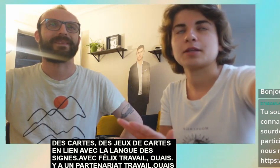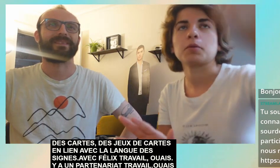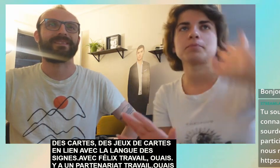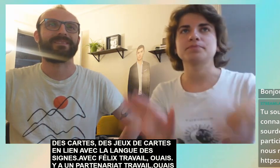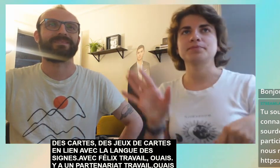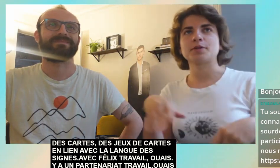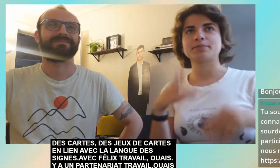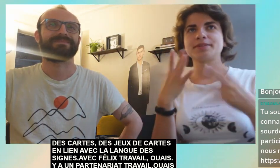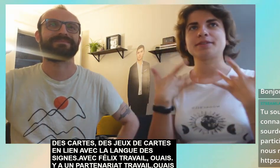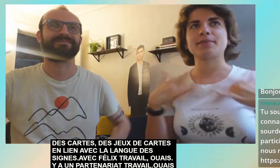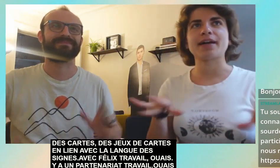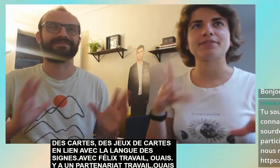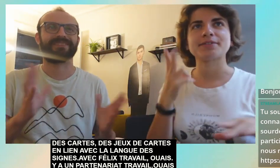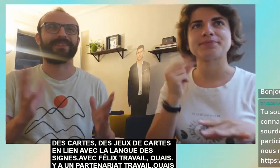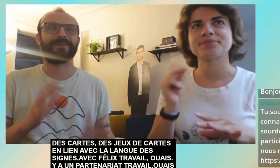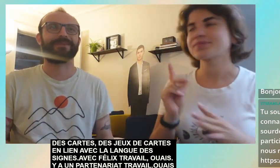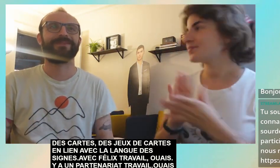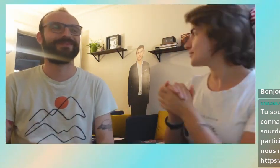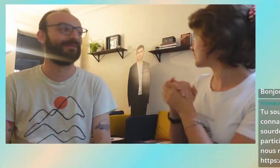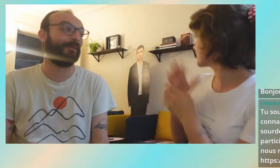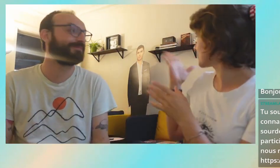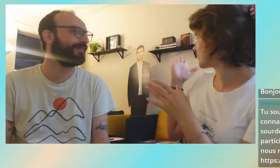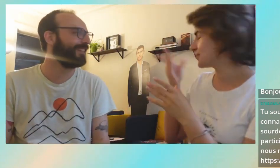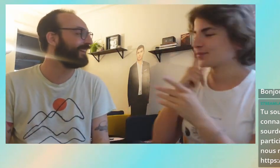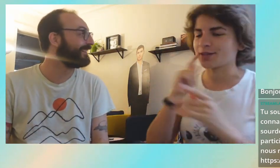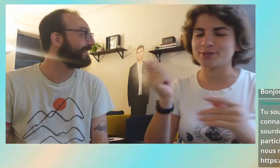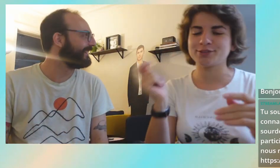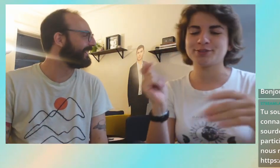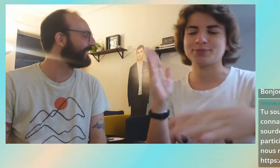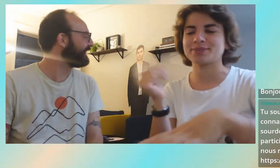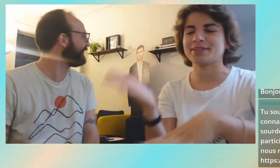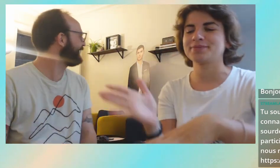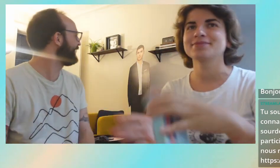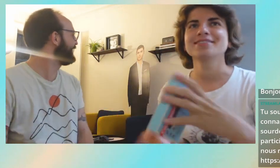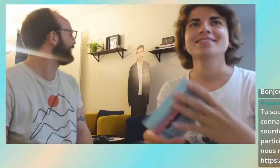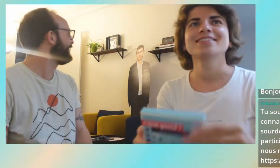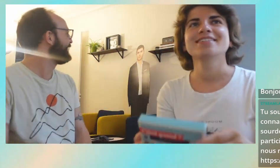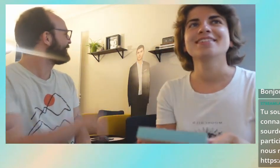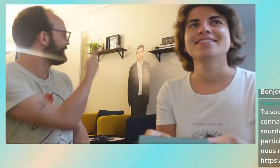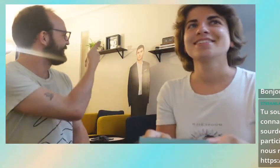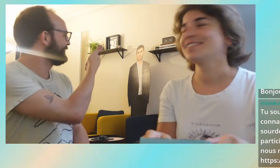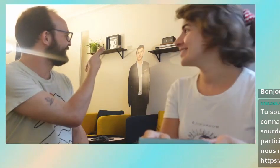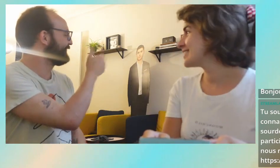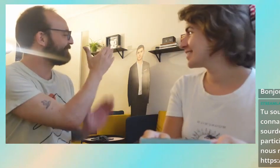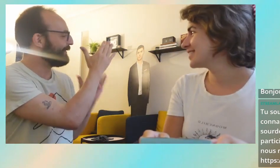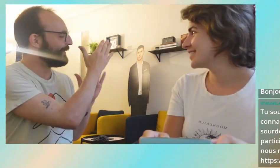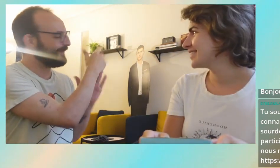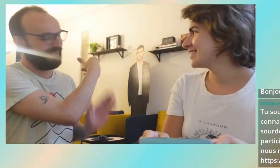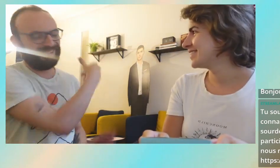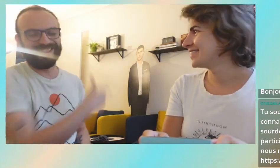Bon, tant pis, c'est pas Non, grave, c'est pour ça. on voit ça.